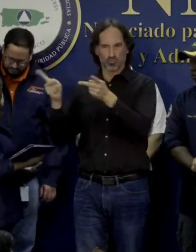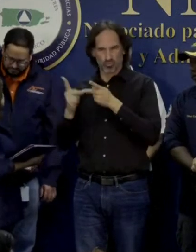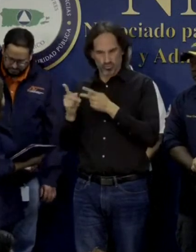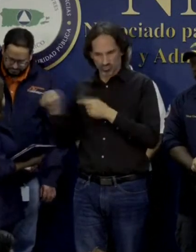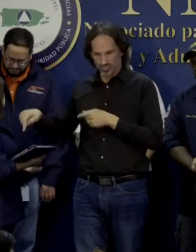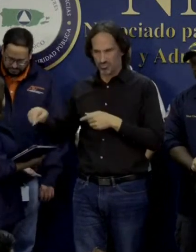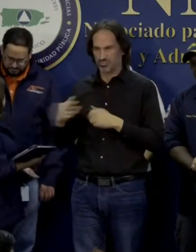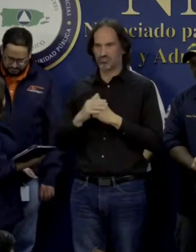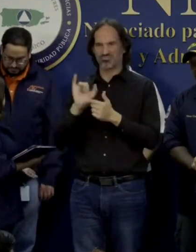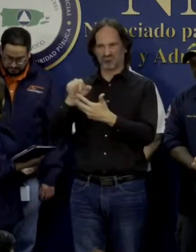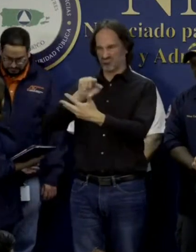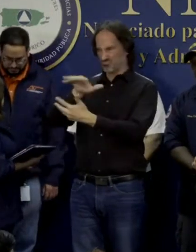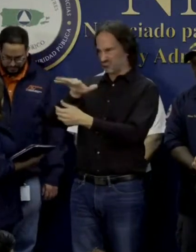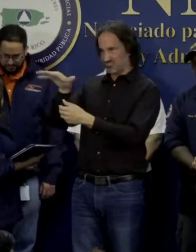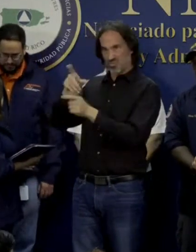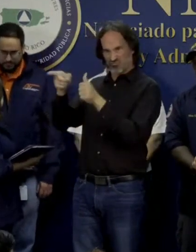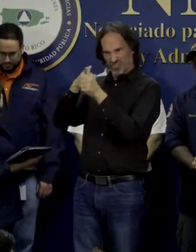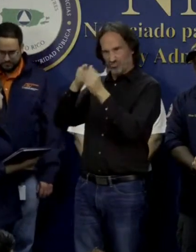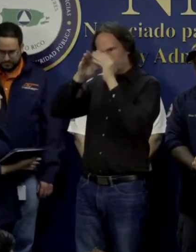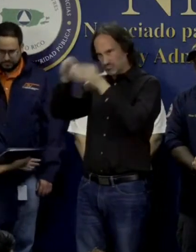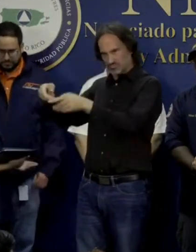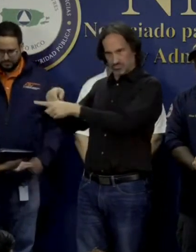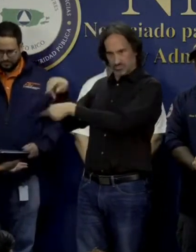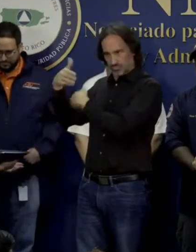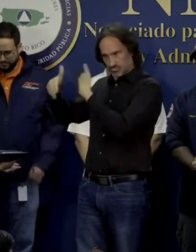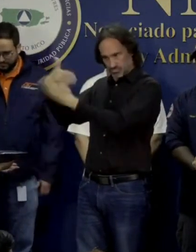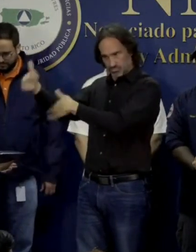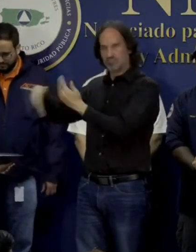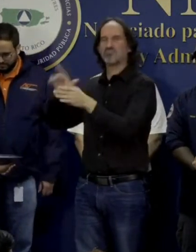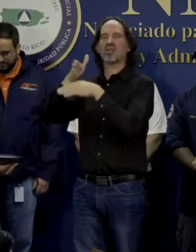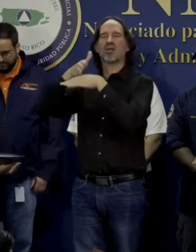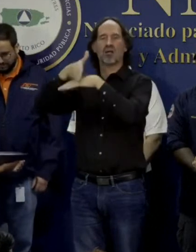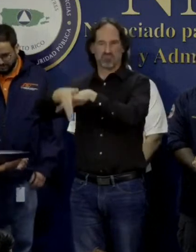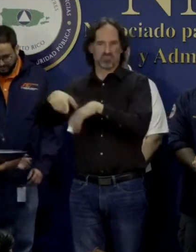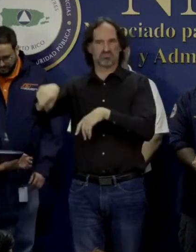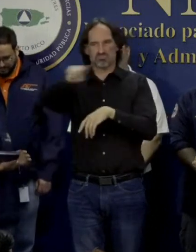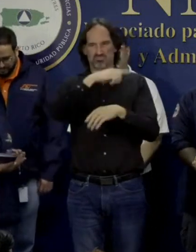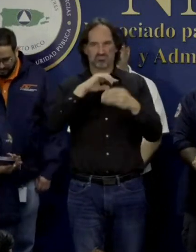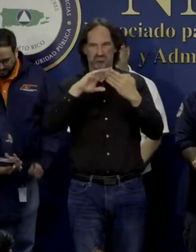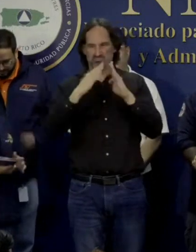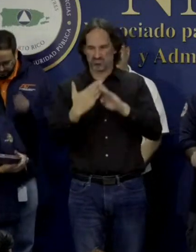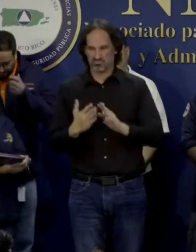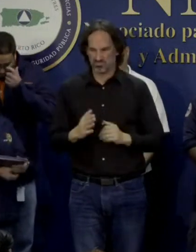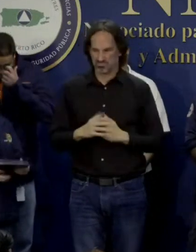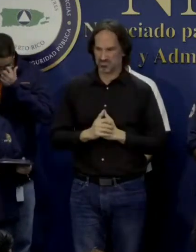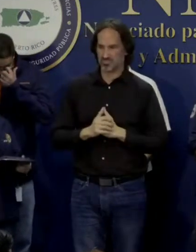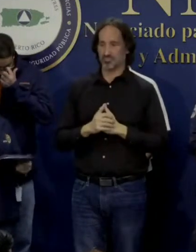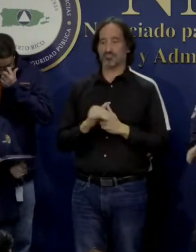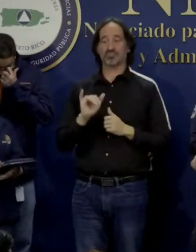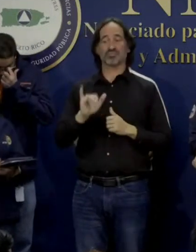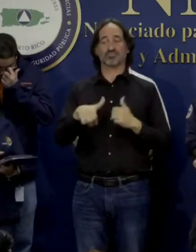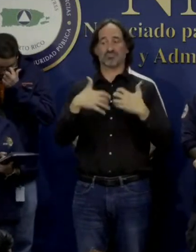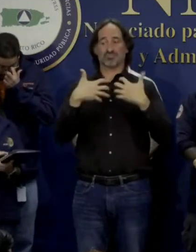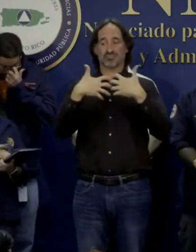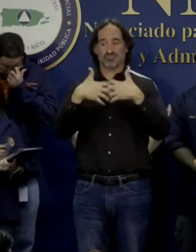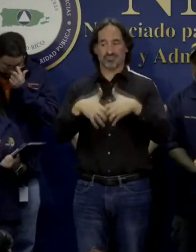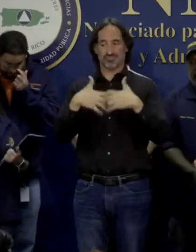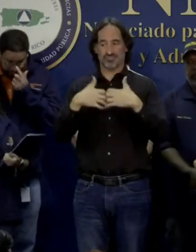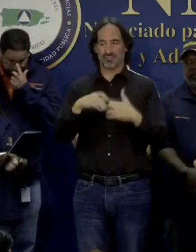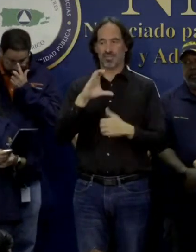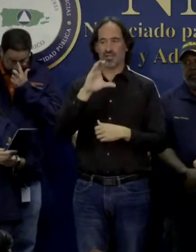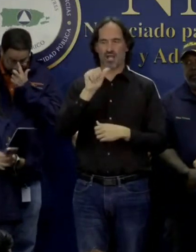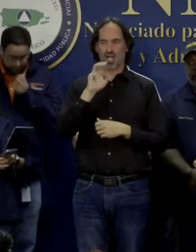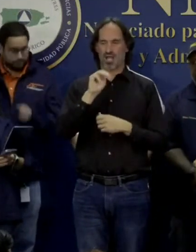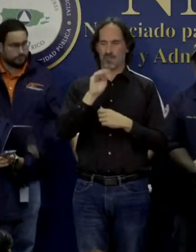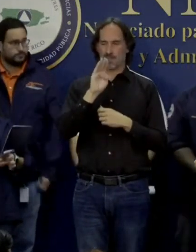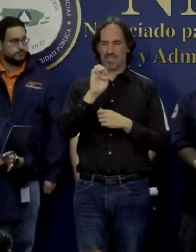a Cambalache, eso va a energizar el superacueducto y va a traer agua acá al área metropolitana y va a reducir en algún momento dado los clientes